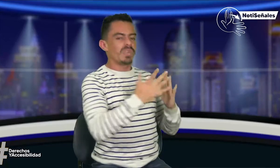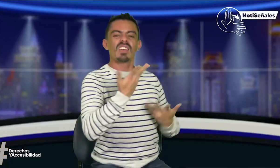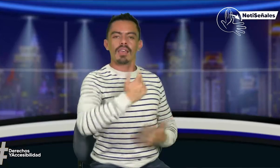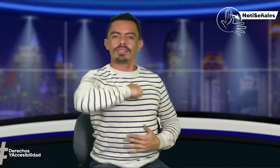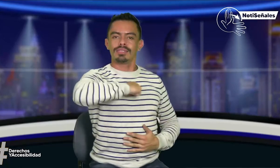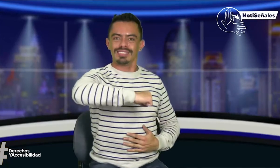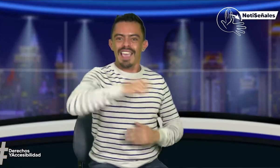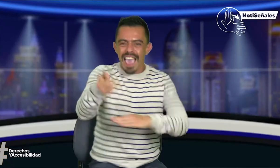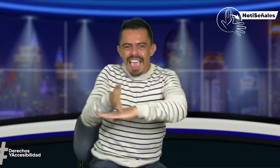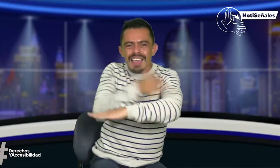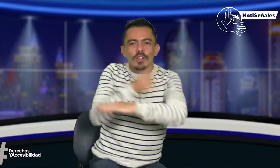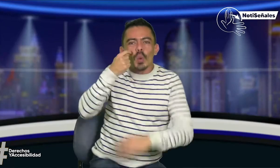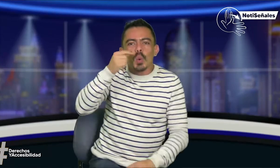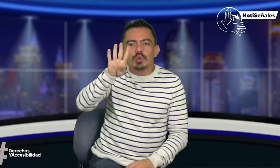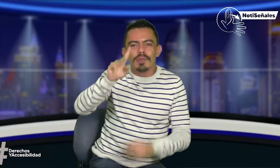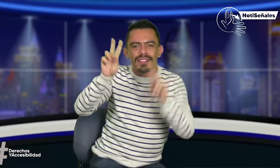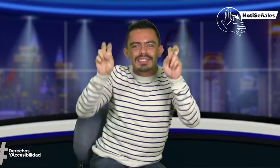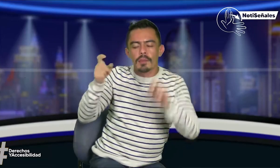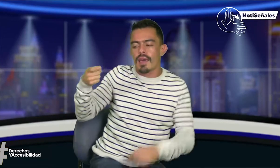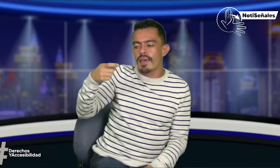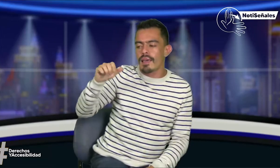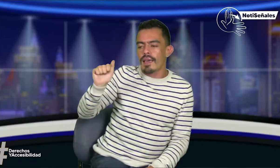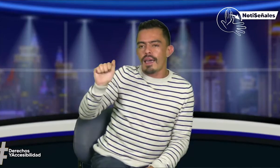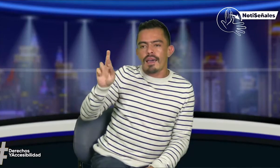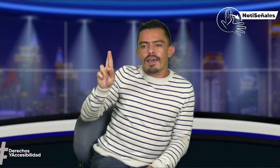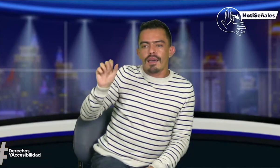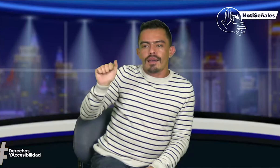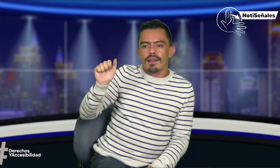esta claridad de evidenciar, hasta el Ministerio de